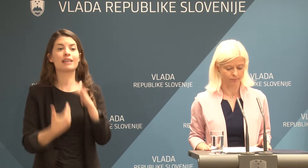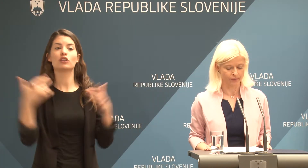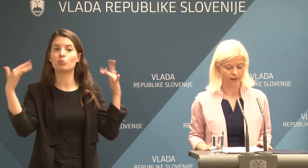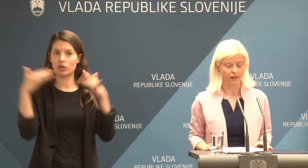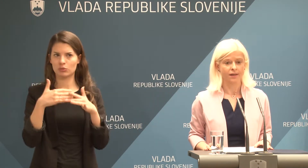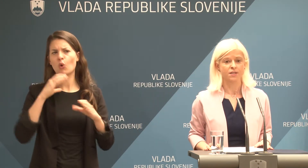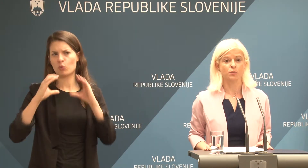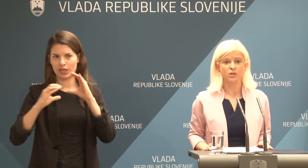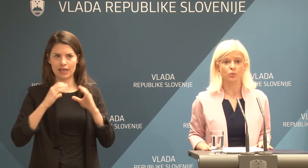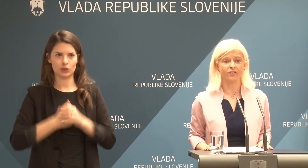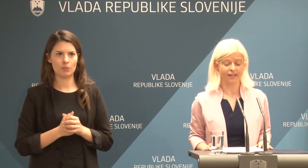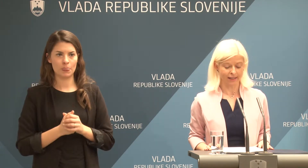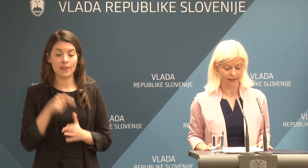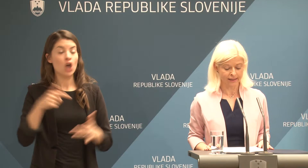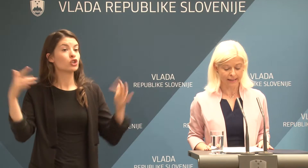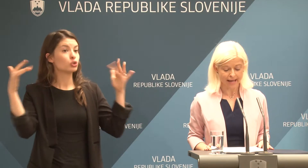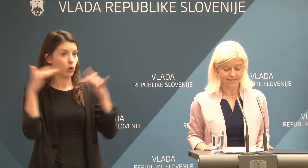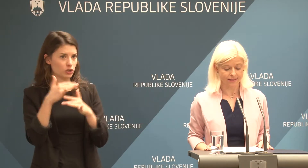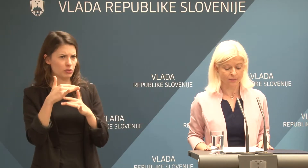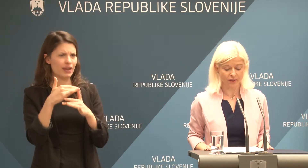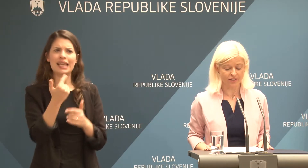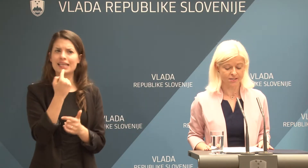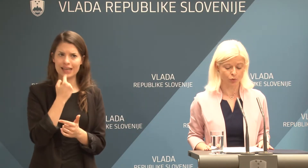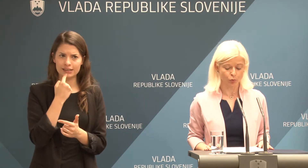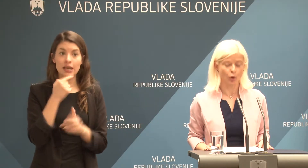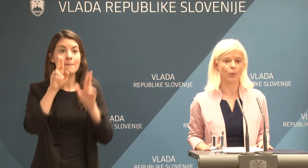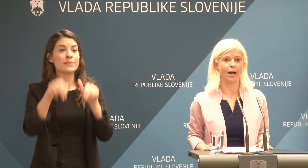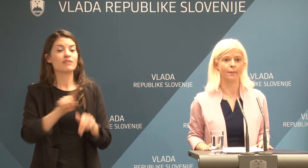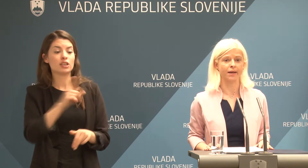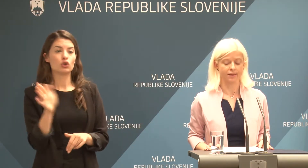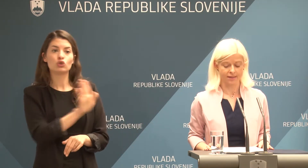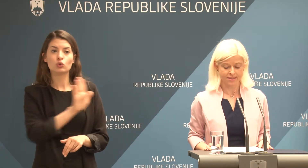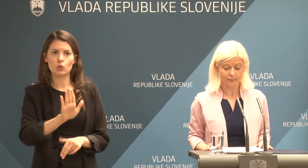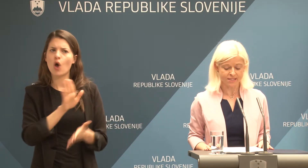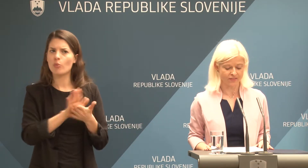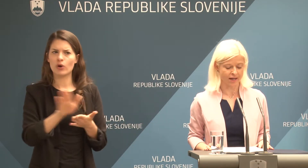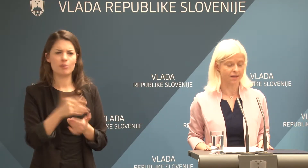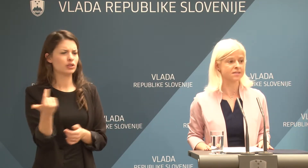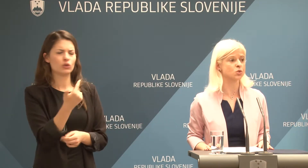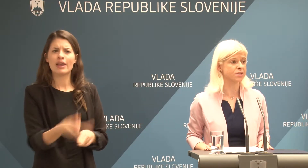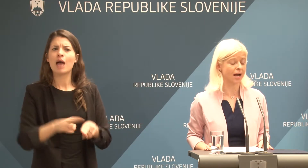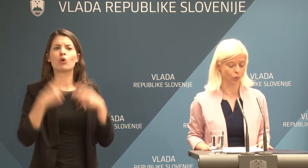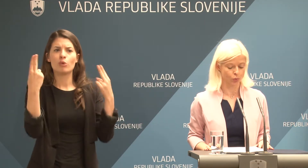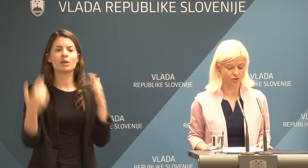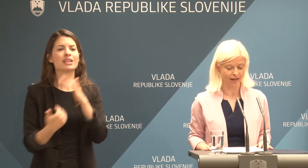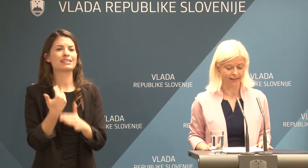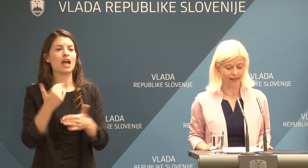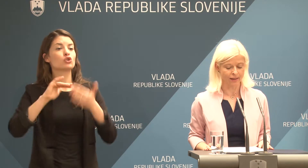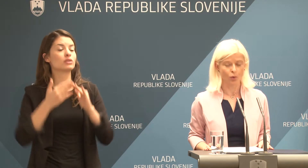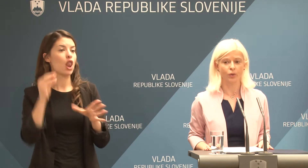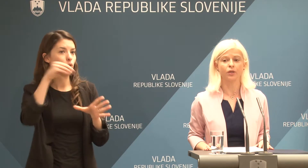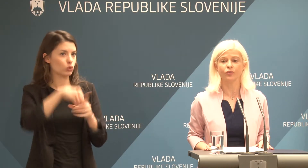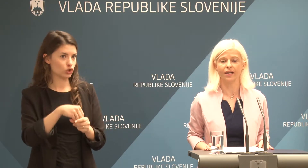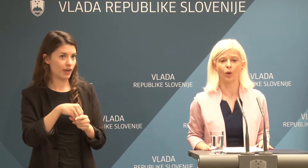sporazumevanje. Sporazumevanje in jezik ter pravica do njune uporabe sta bistvena za socialno